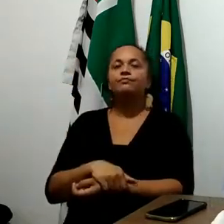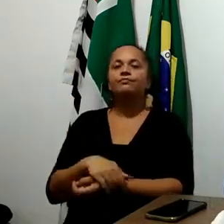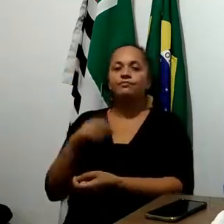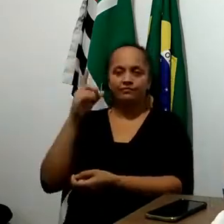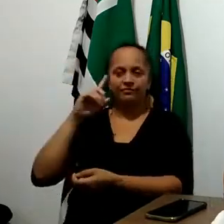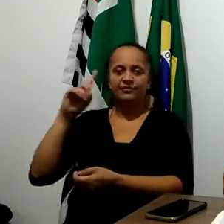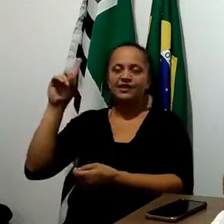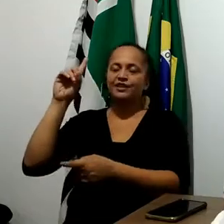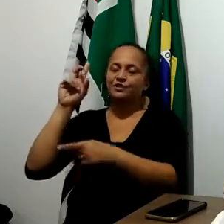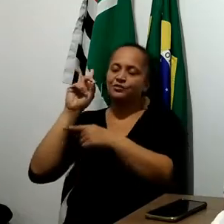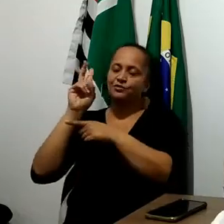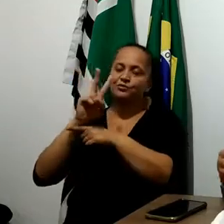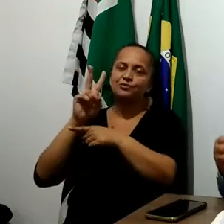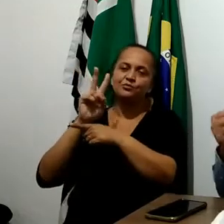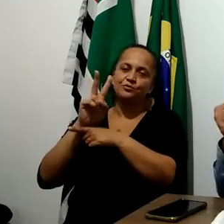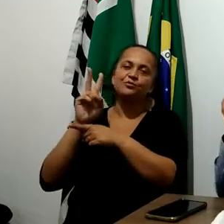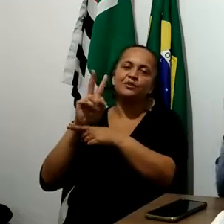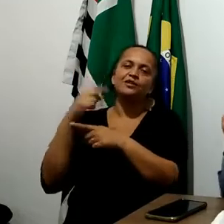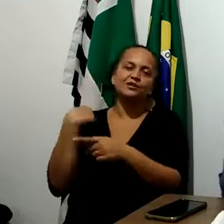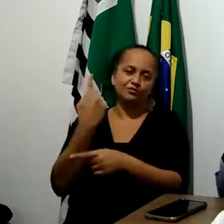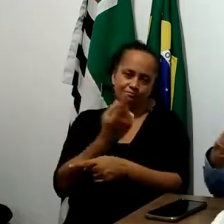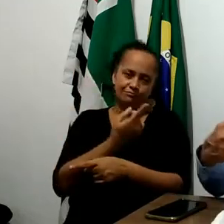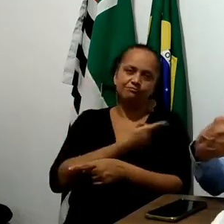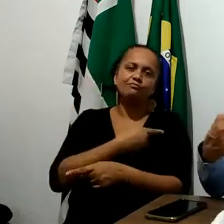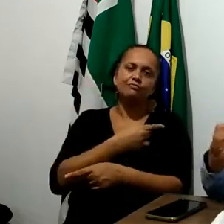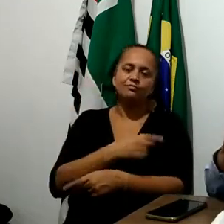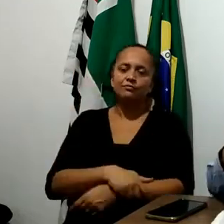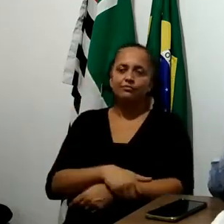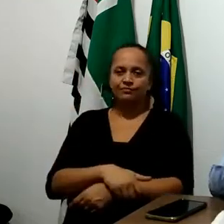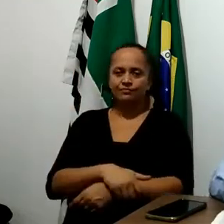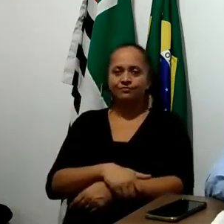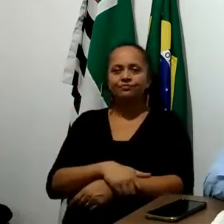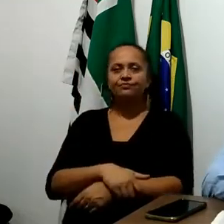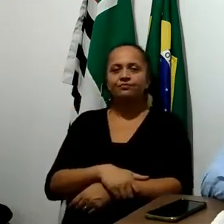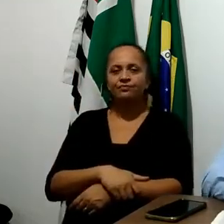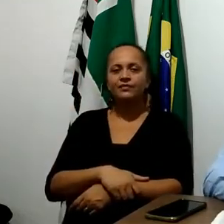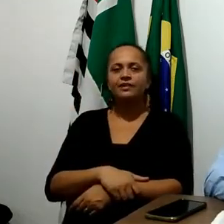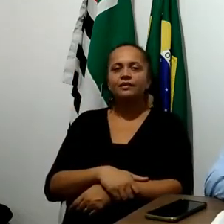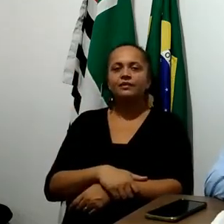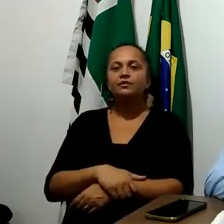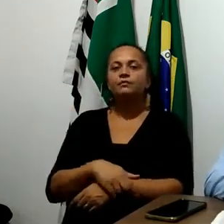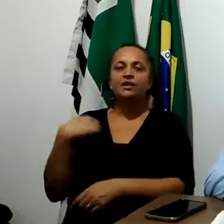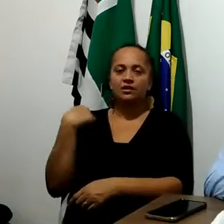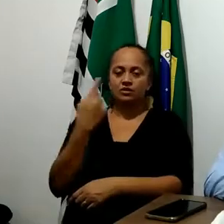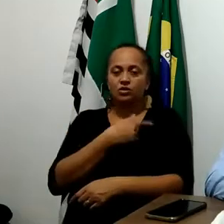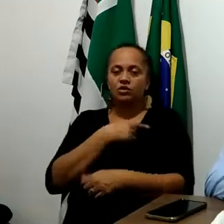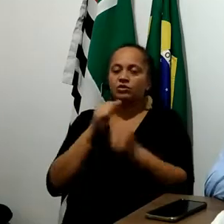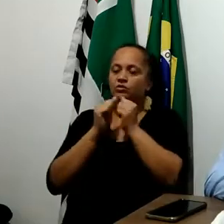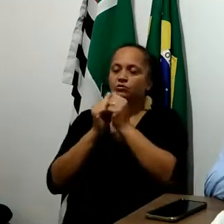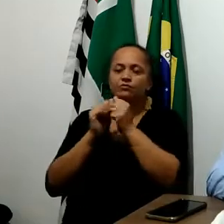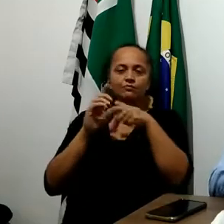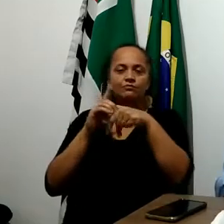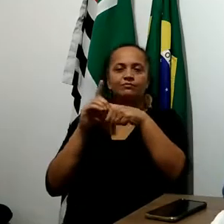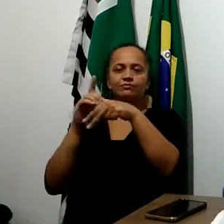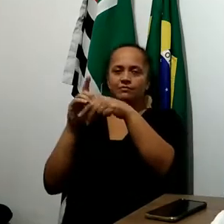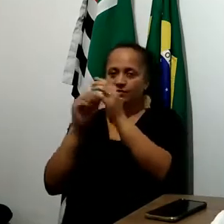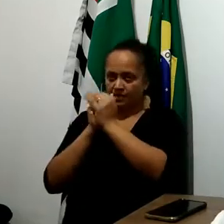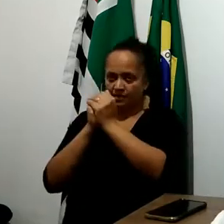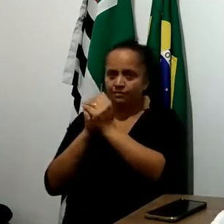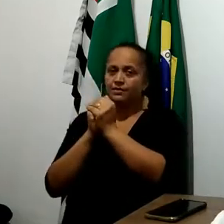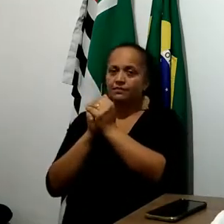de nós. Ele tem nos assegurado para que a gente não tropece. Amém? Então se